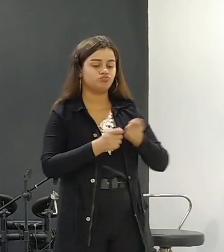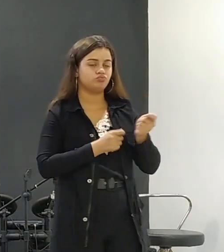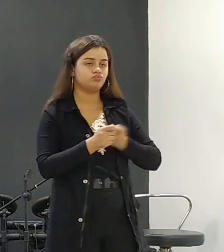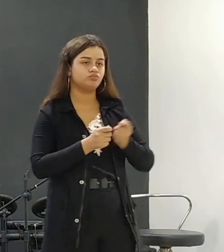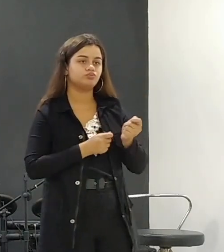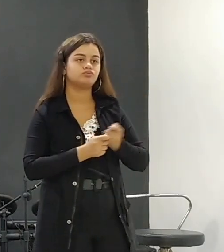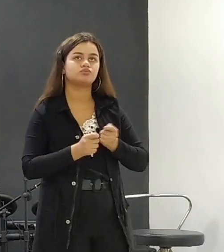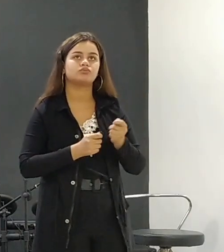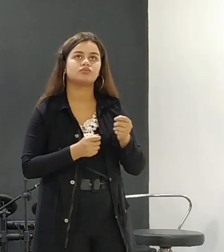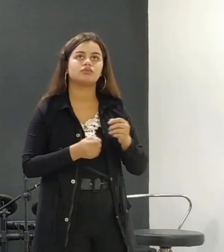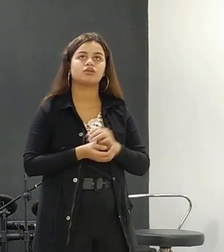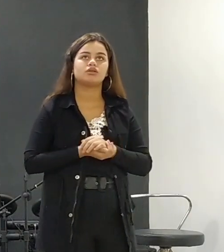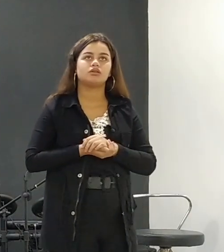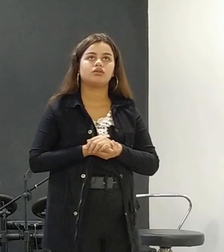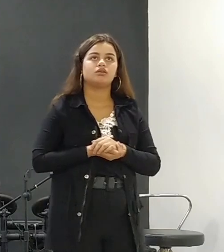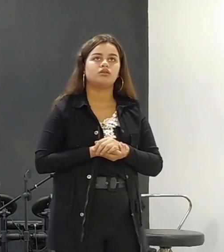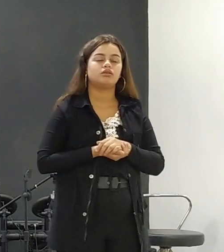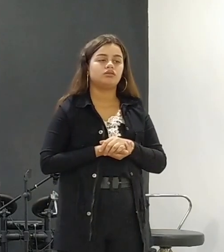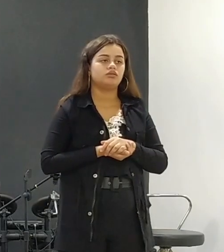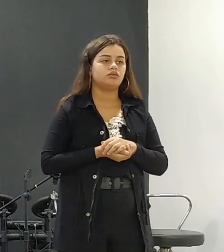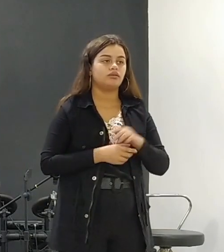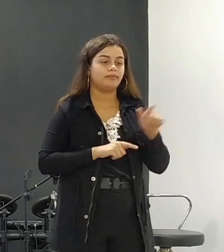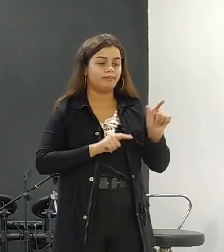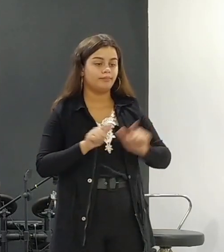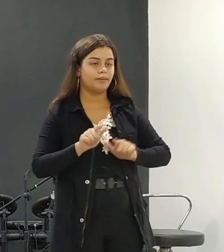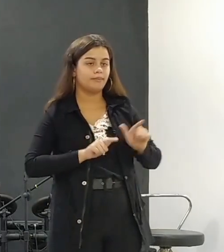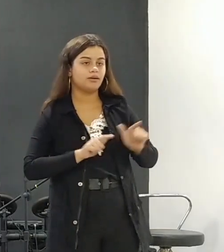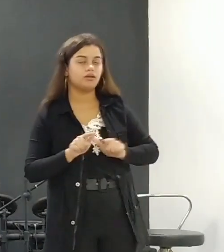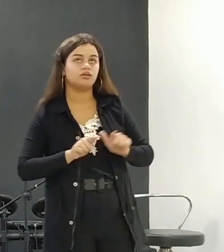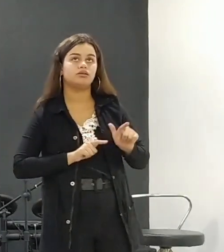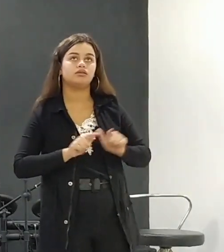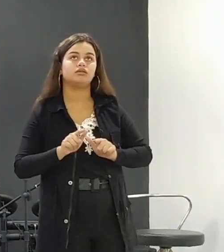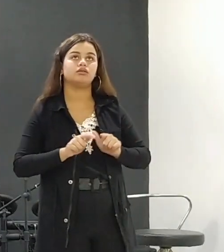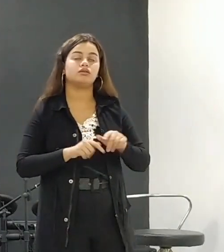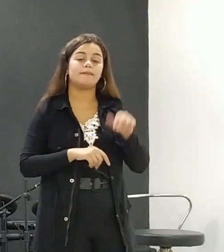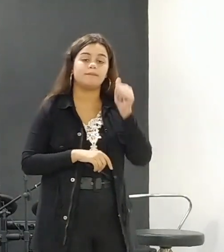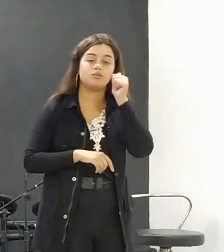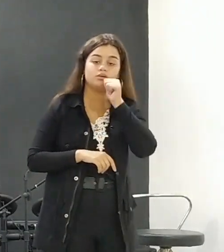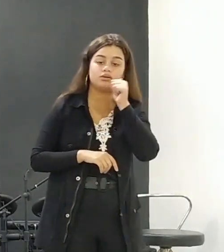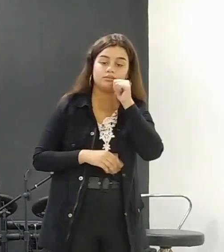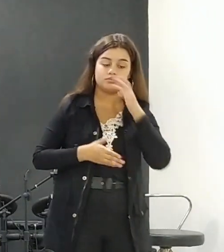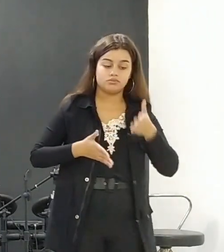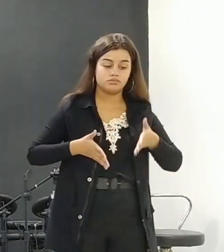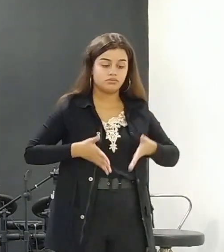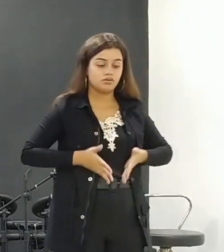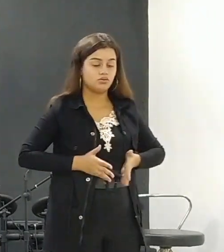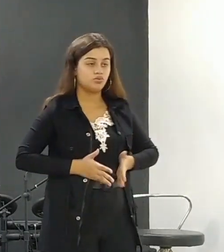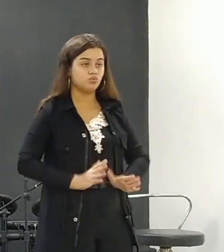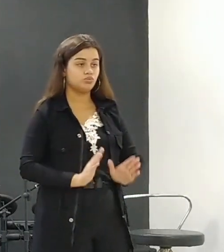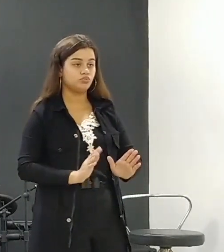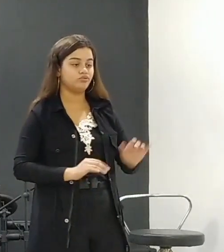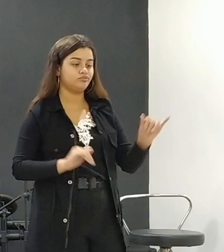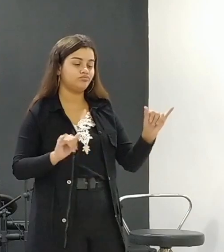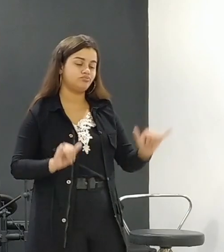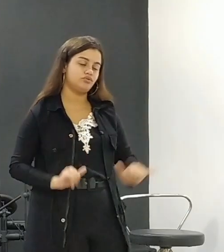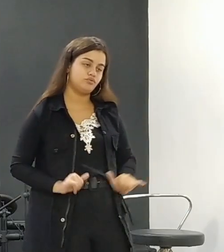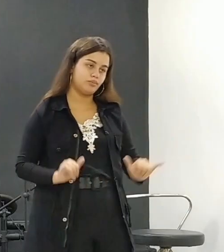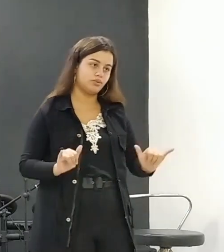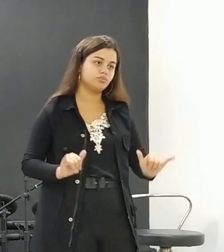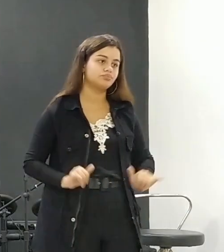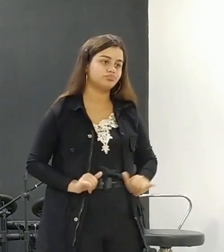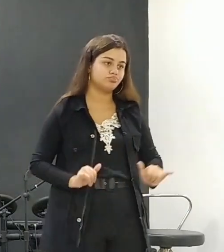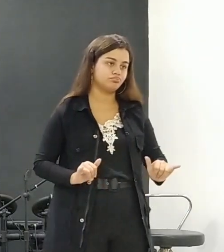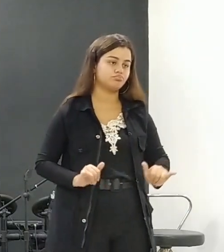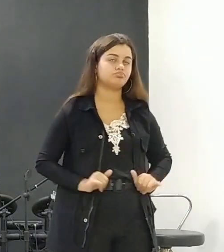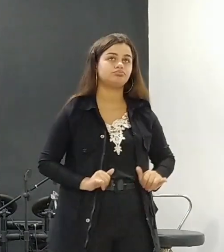contaminada. Passou a ganhar o seu sustento como o suor do seu rosto. A mulher passou a dar luz, né, no meio de dores. Isso tudo